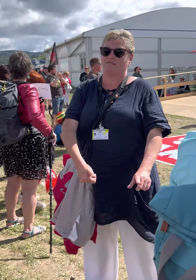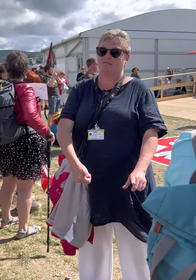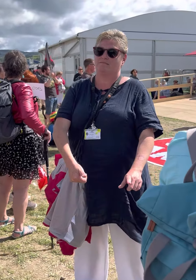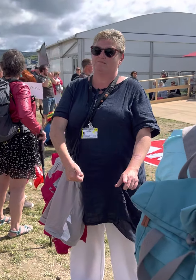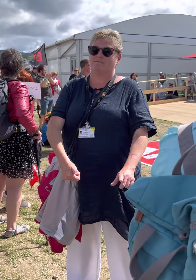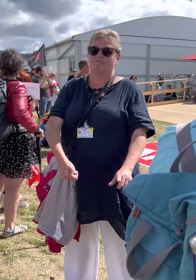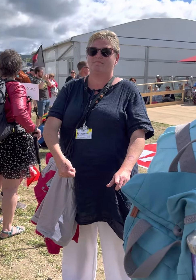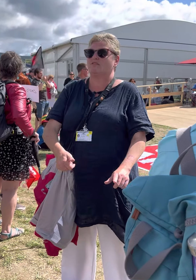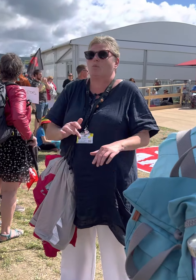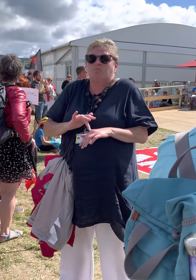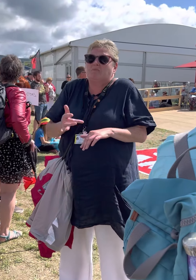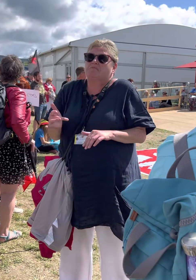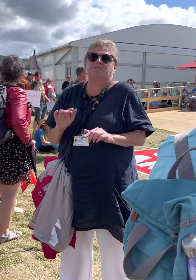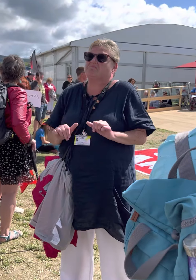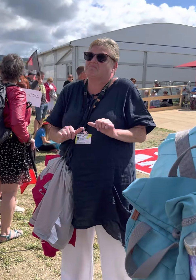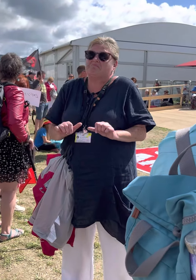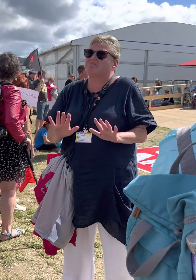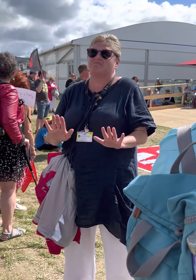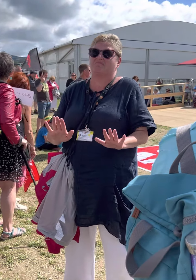ddim yn ddigon.